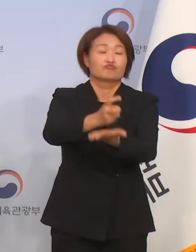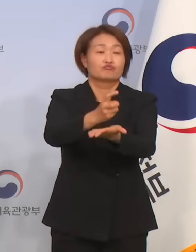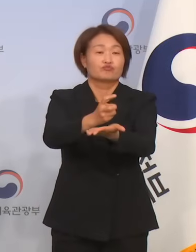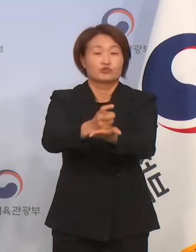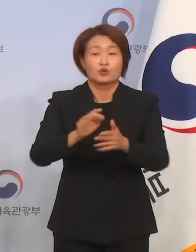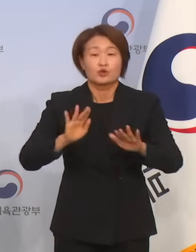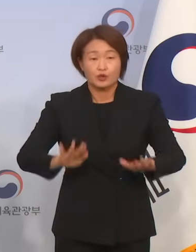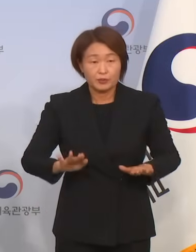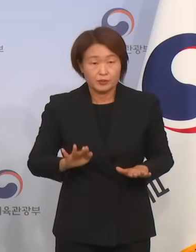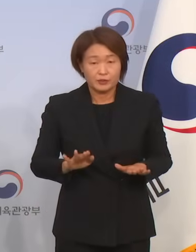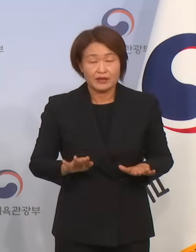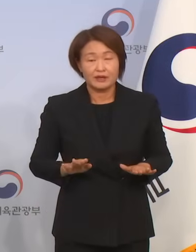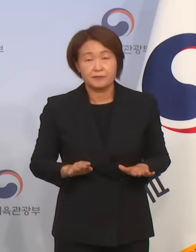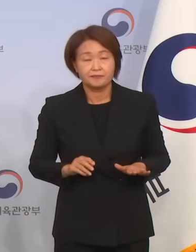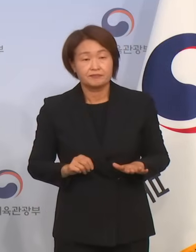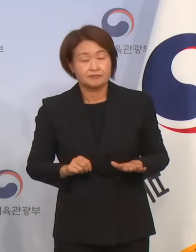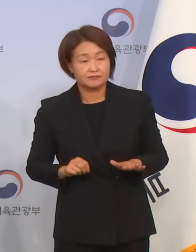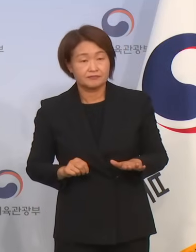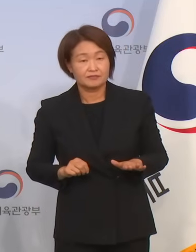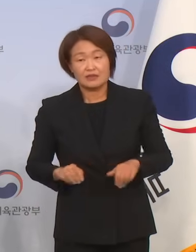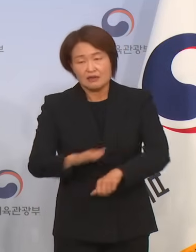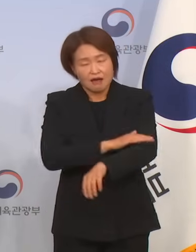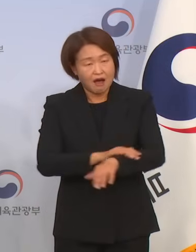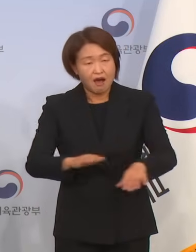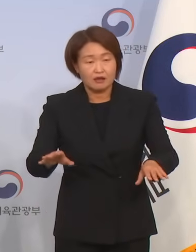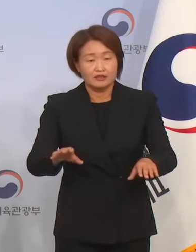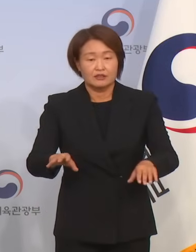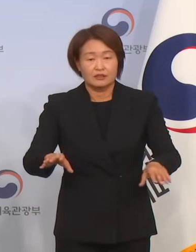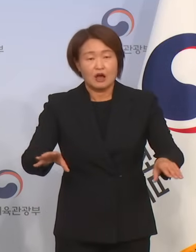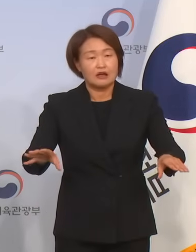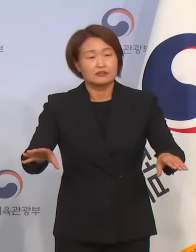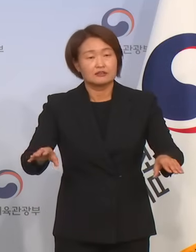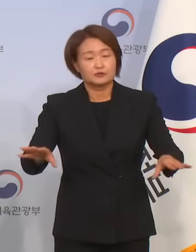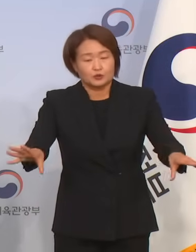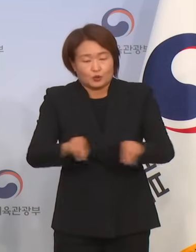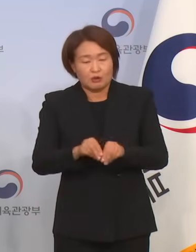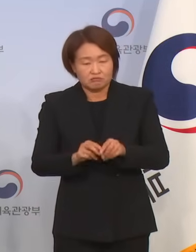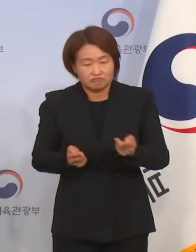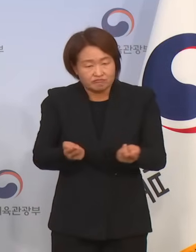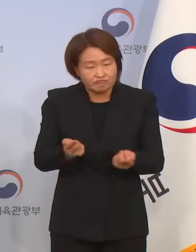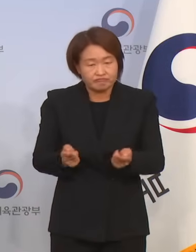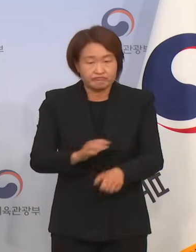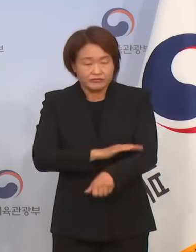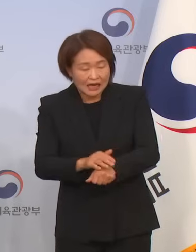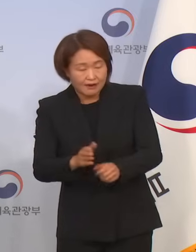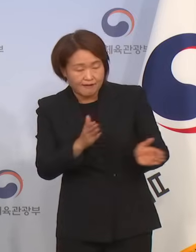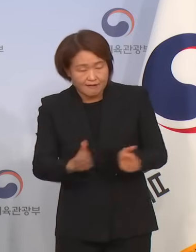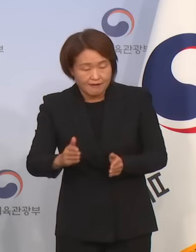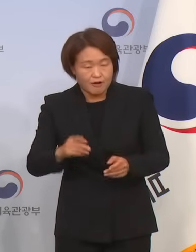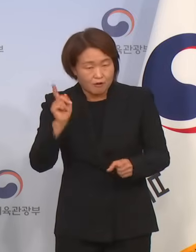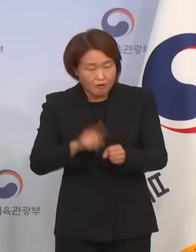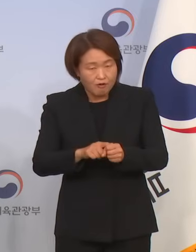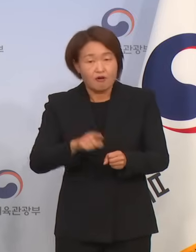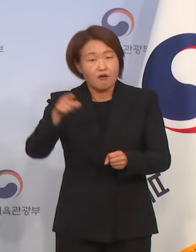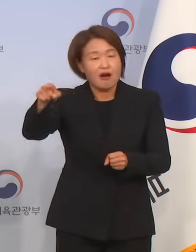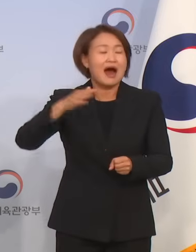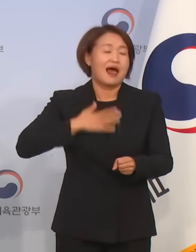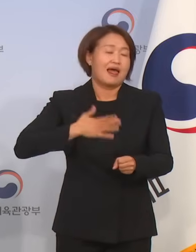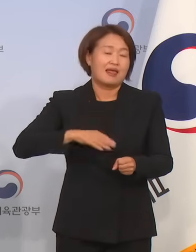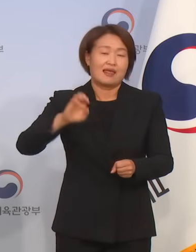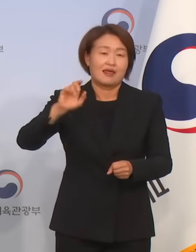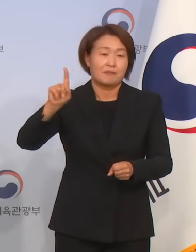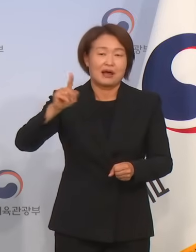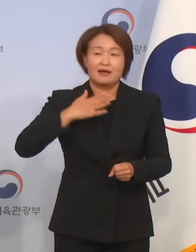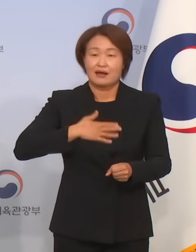굿 거버넌스를 이루기 위해서 하는 것으로 FIFA가 이해하고 있는 것을 저도 알고 있습니다. 네,